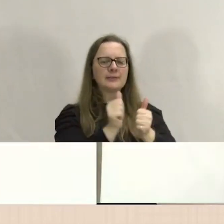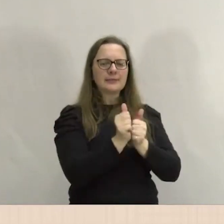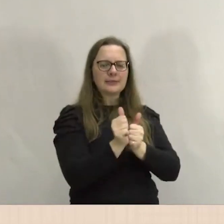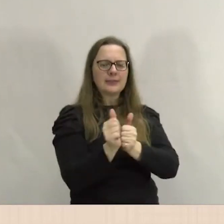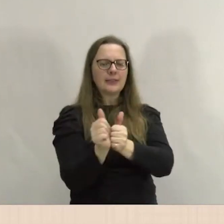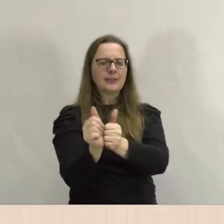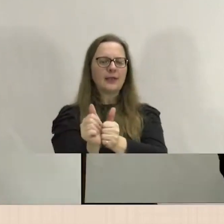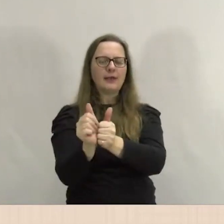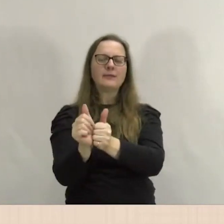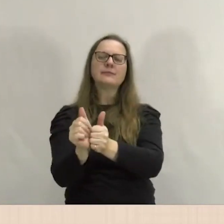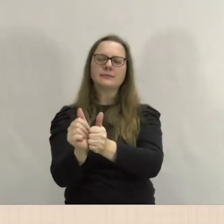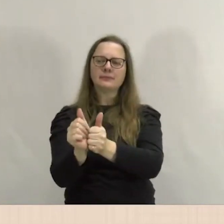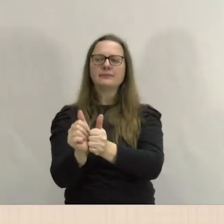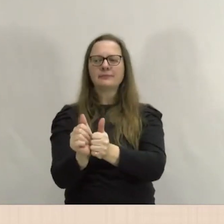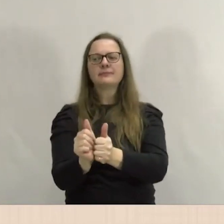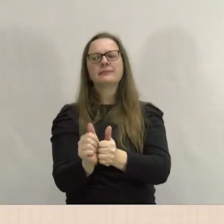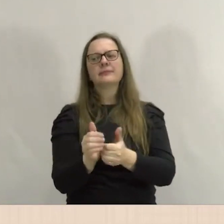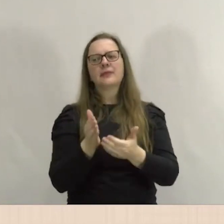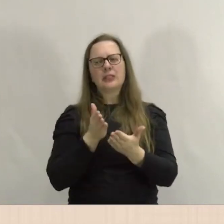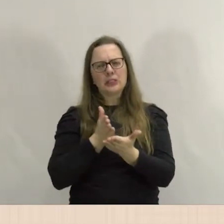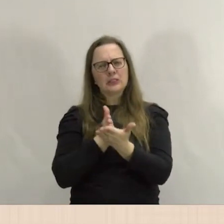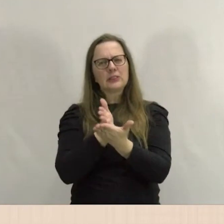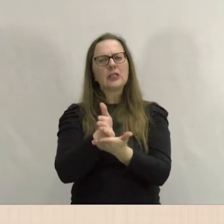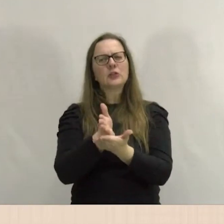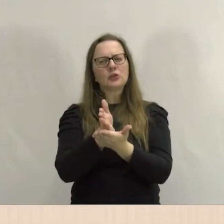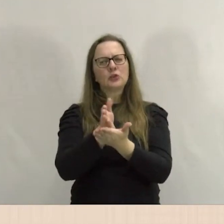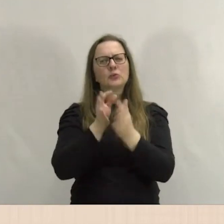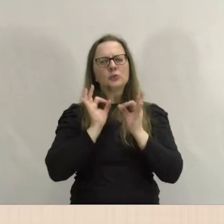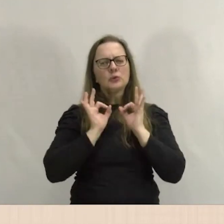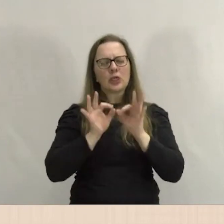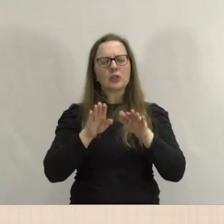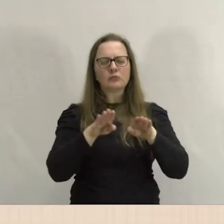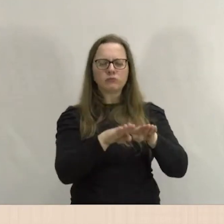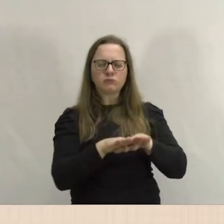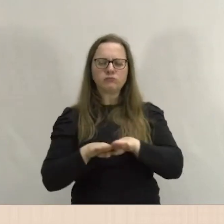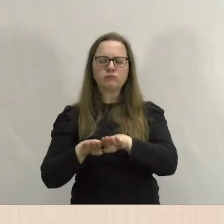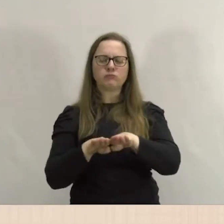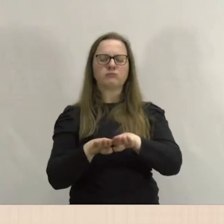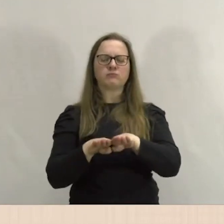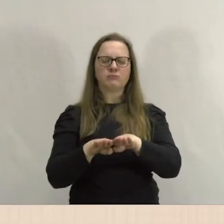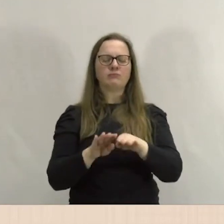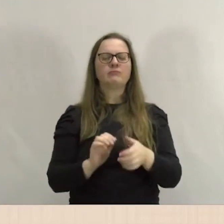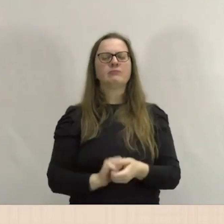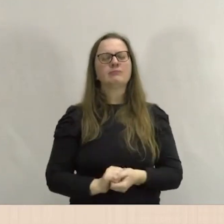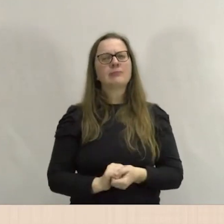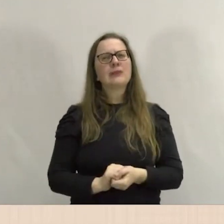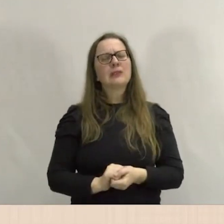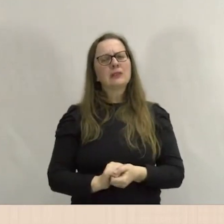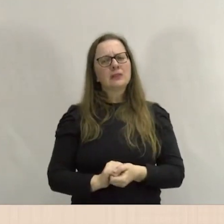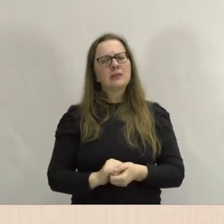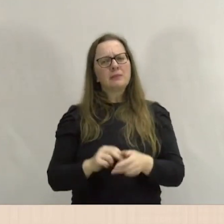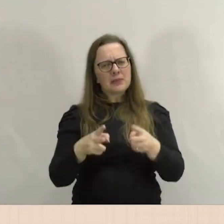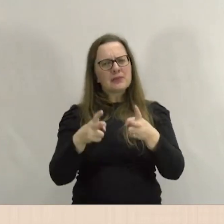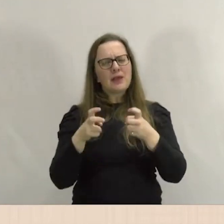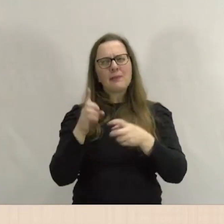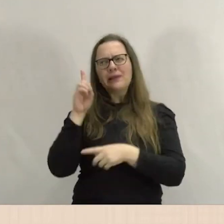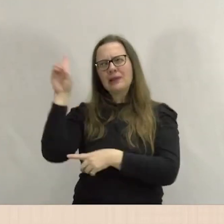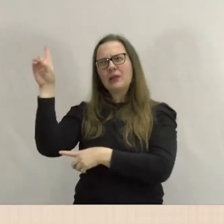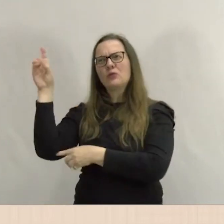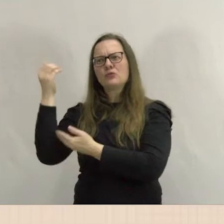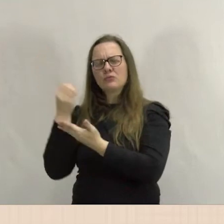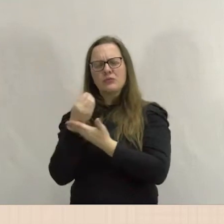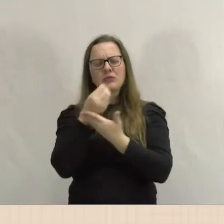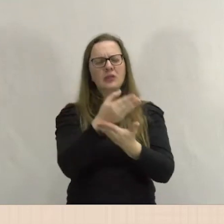mensagens passadas. Irmãos, Deus deu sim autoridade para apóstolos,